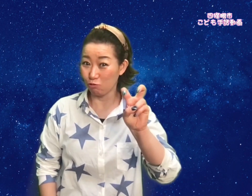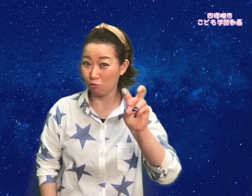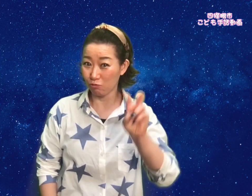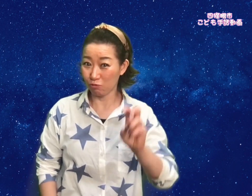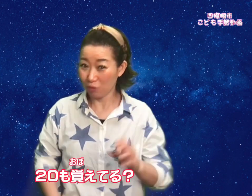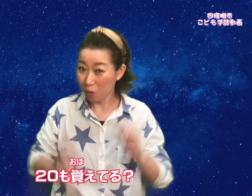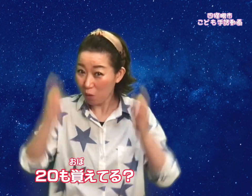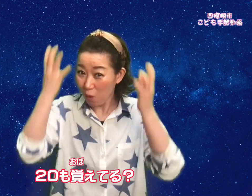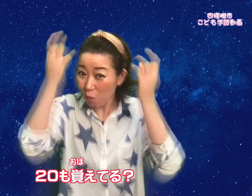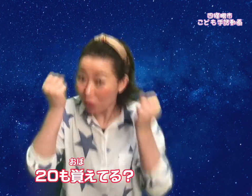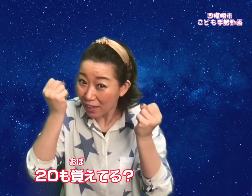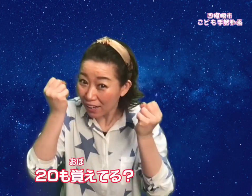20も覚えてる？